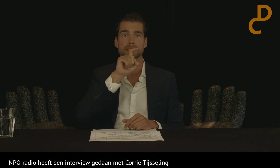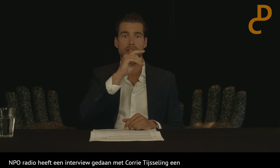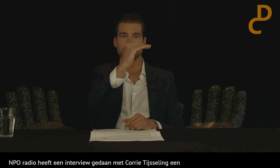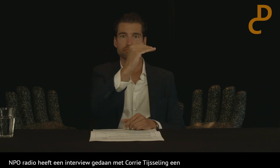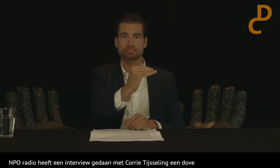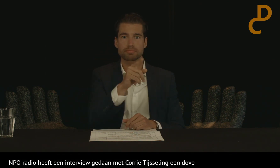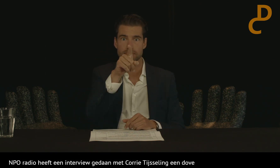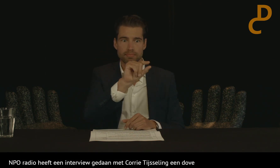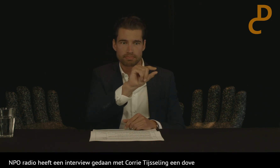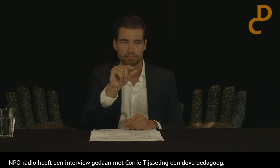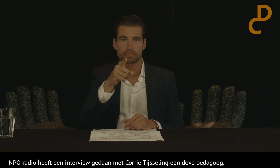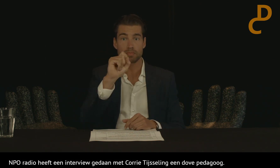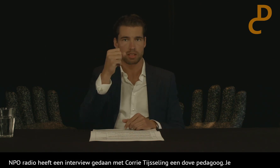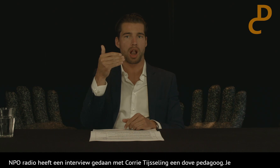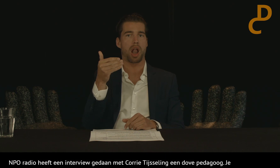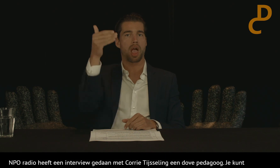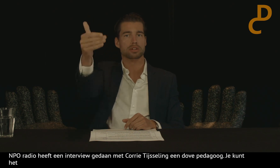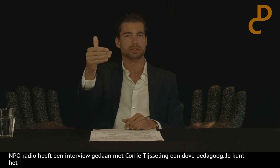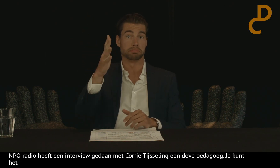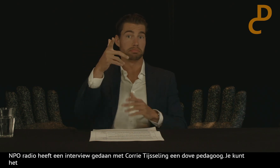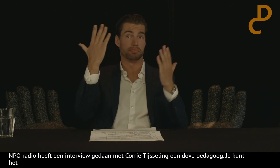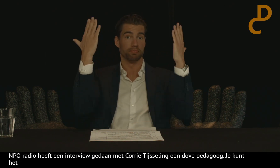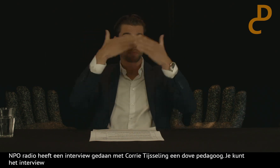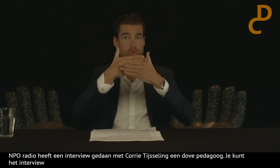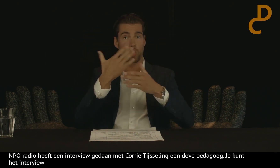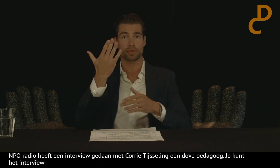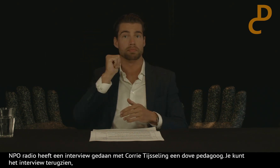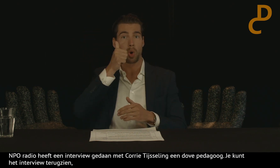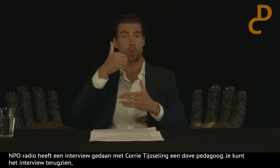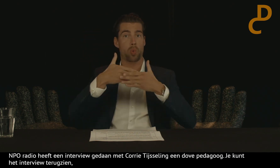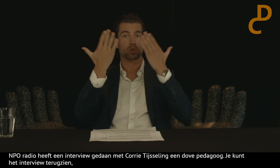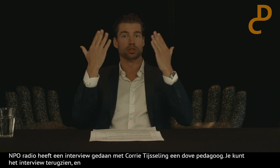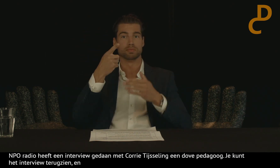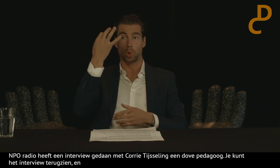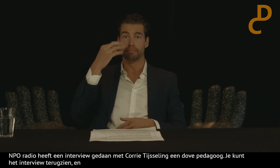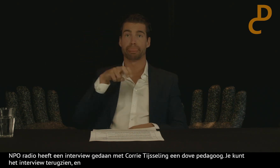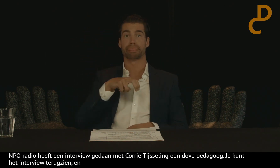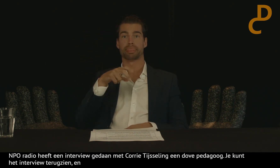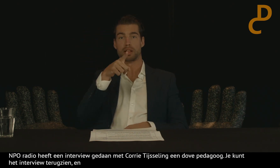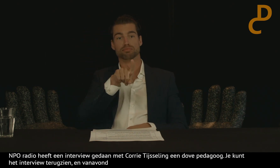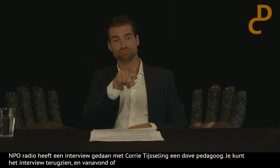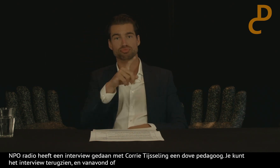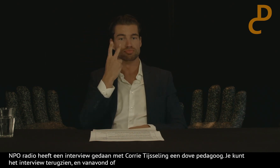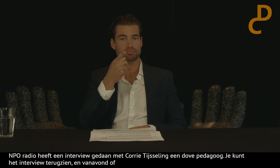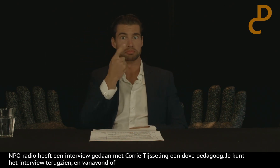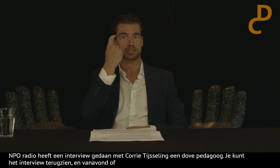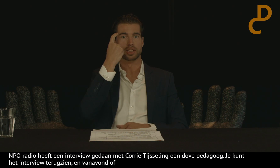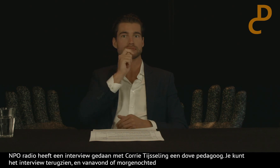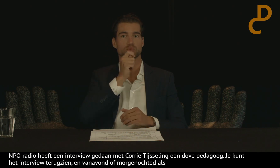Een link staat hieronder in de comments. En dan kan je dus terugkijken. En misschien vanavond of morgenochtend, als je je thuis verveelt, kan je dus even de